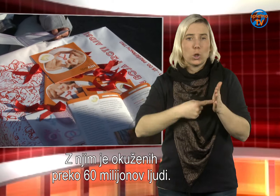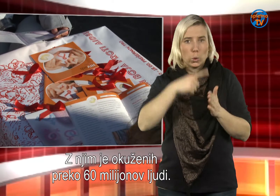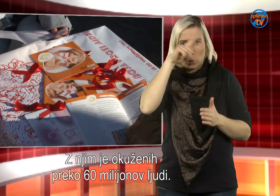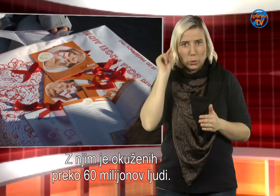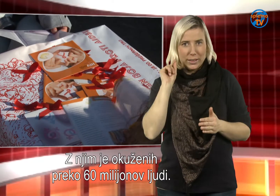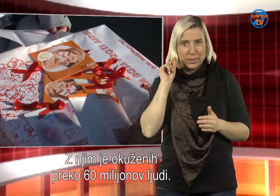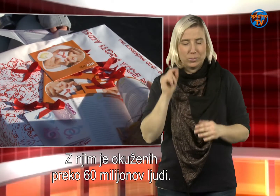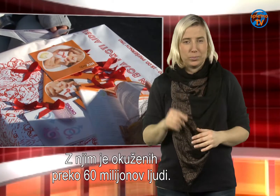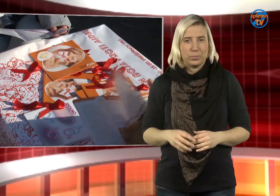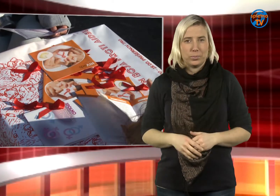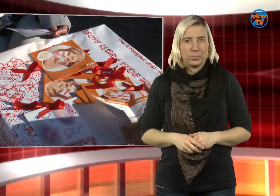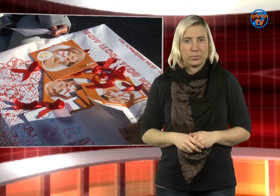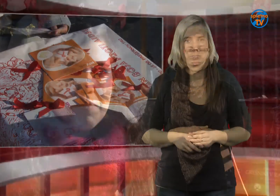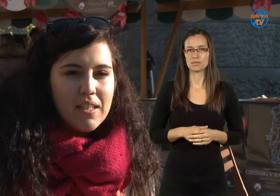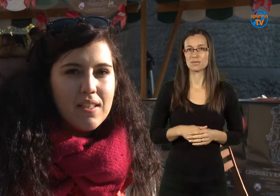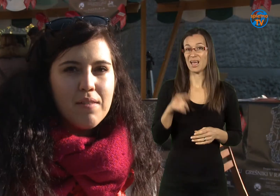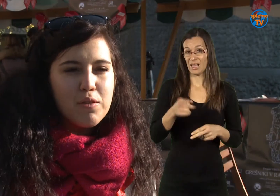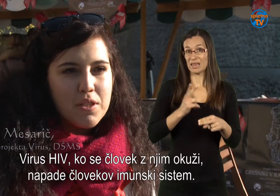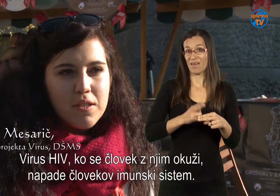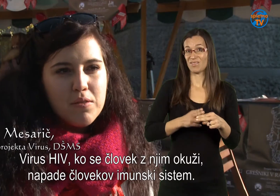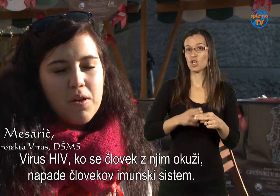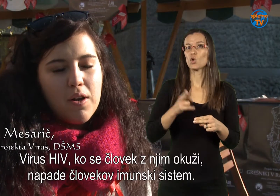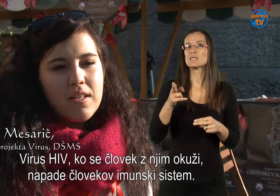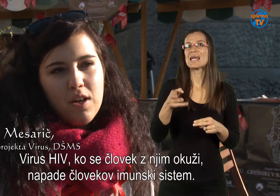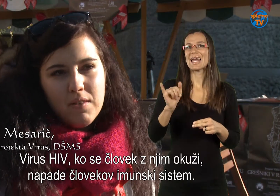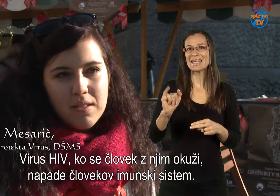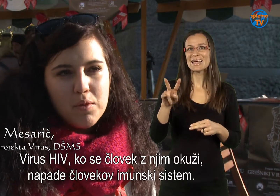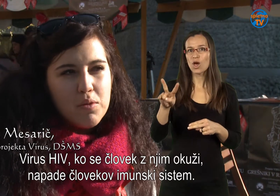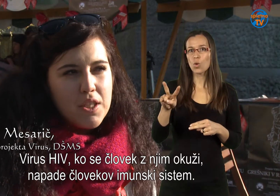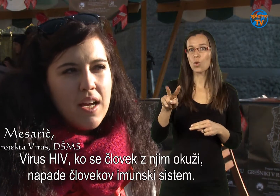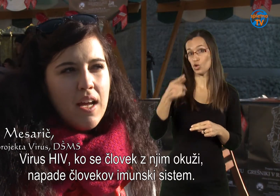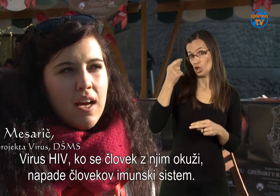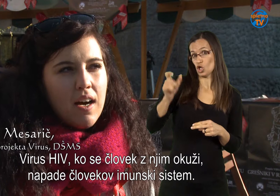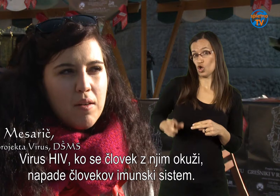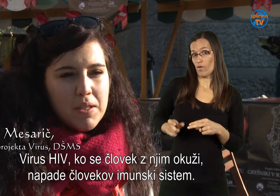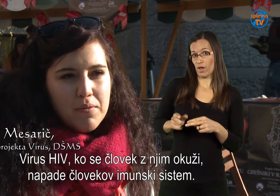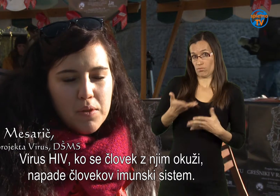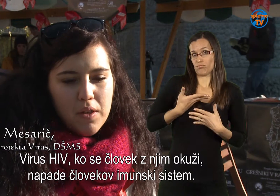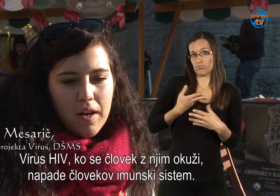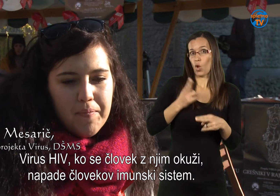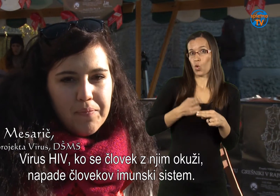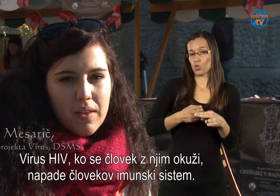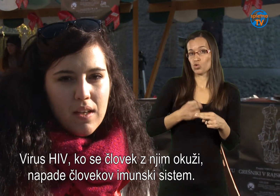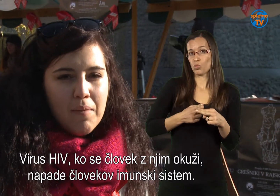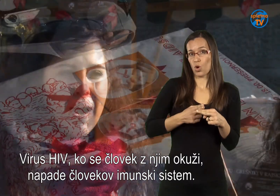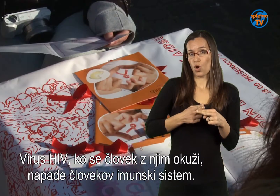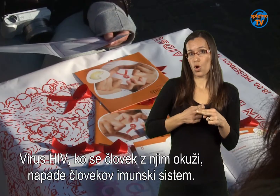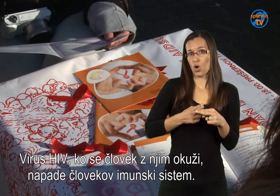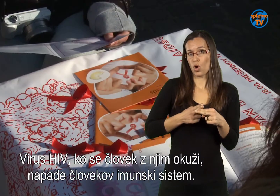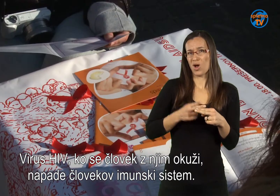milijonov ljudi. Ta virus HIV, ko se človek z njim okuži, v bistvu napada človekov